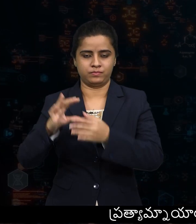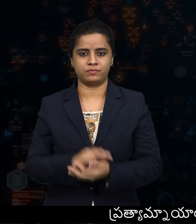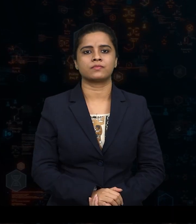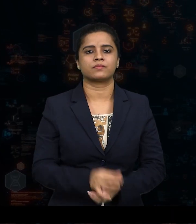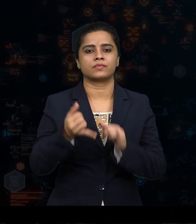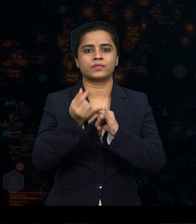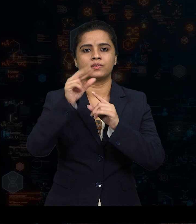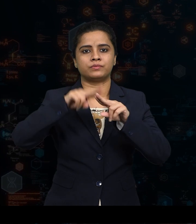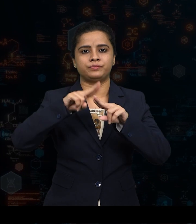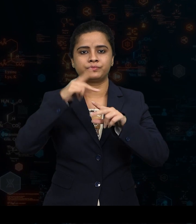పరపదం.